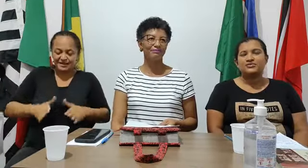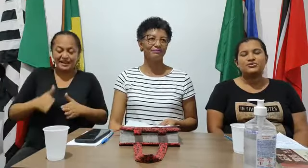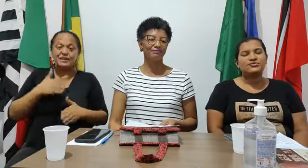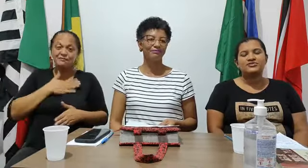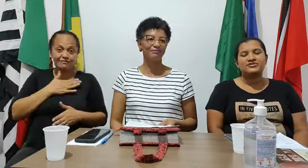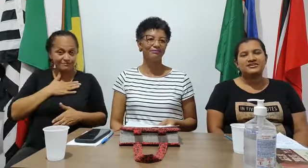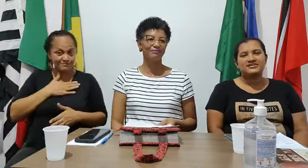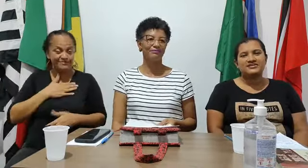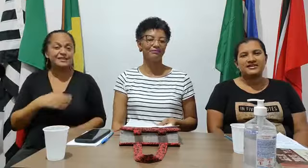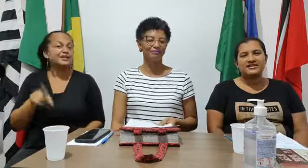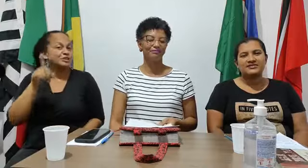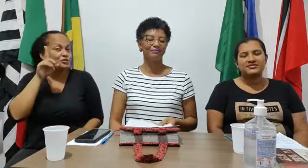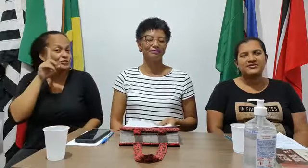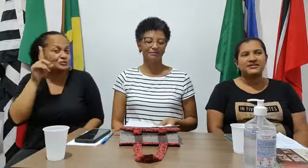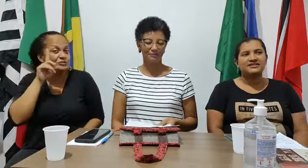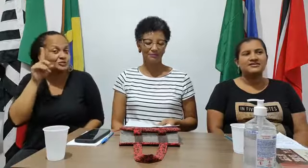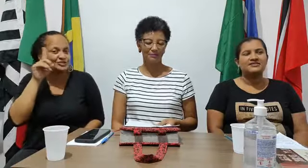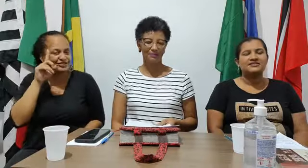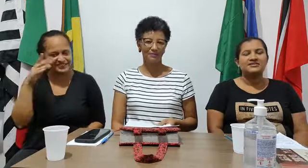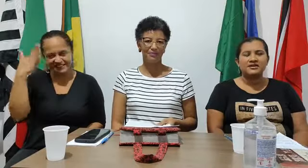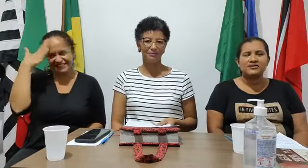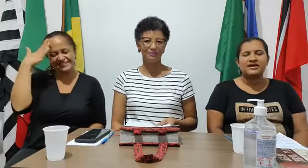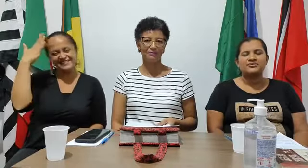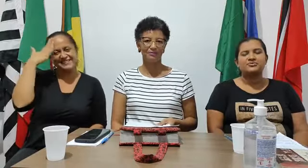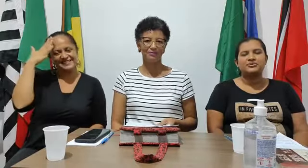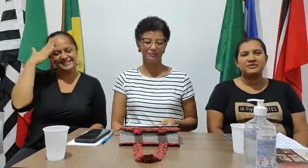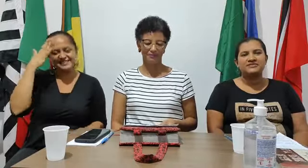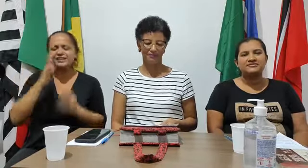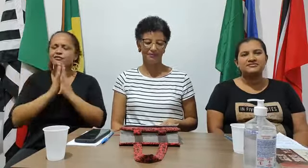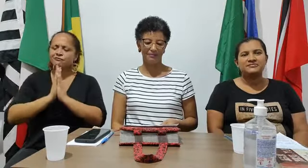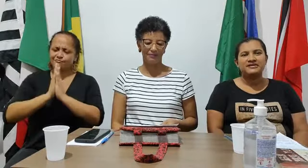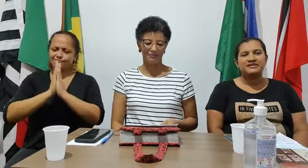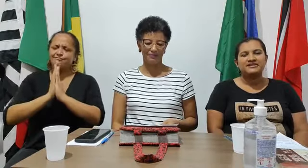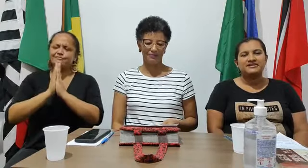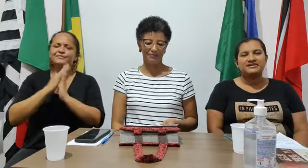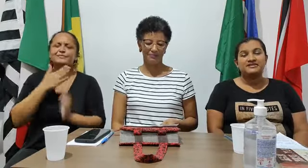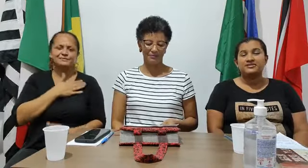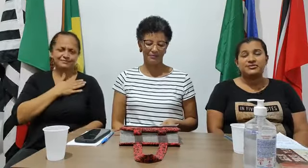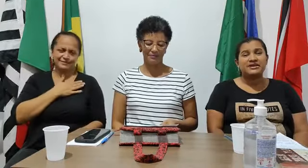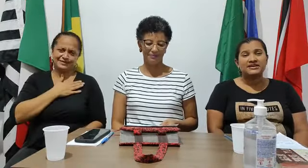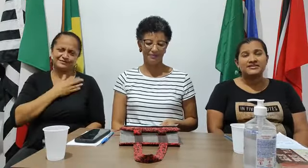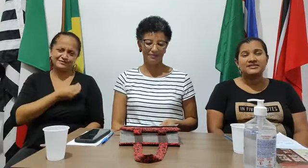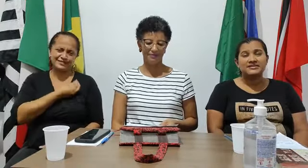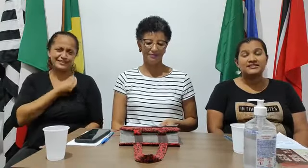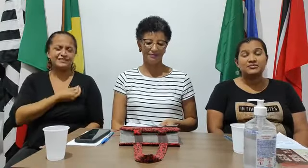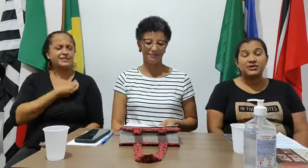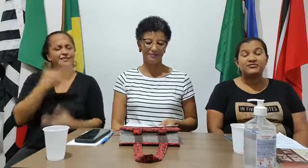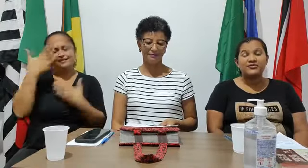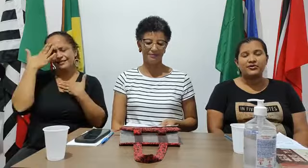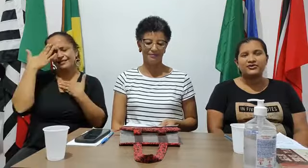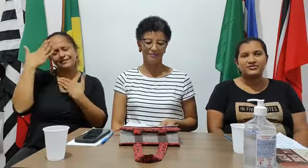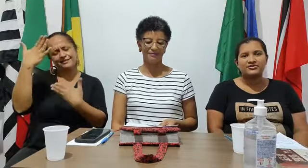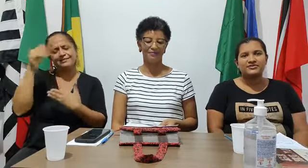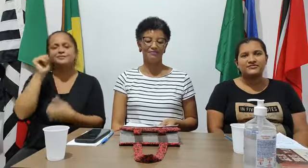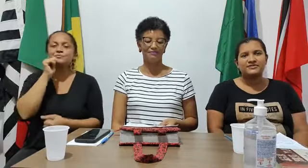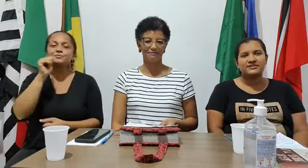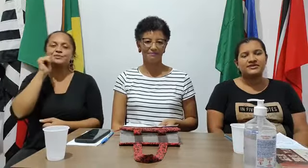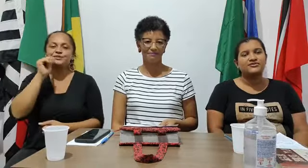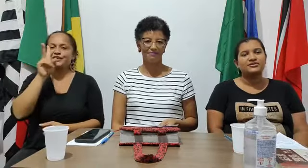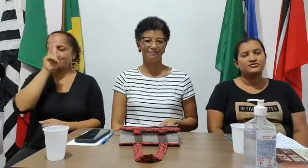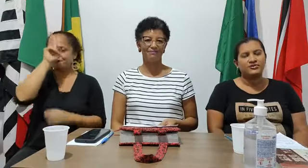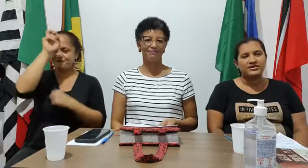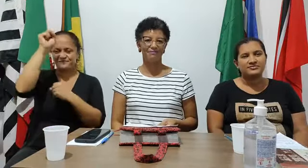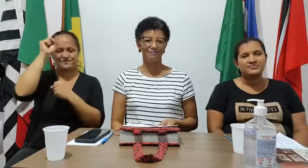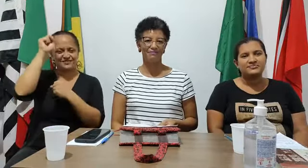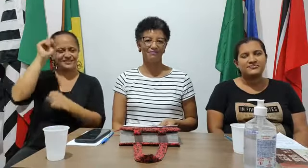e que todos os dias, né, eu sei que tem orado por mim, e então eu quero agradecer essa mulher forte, que é